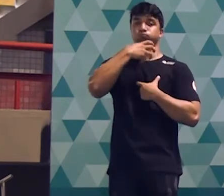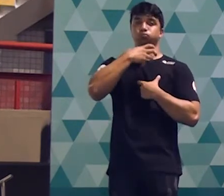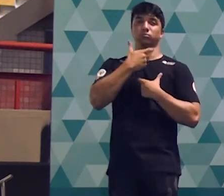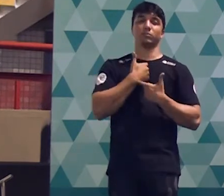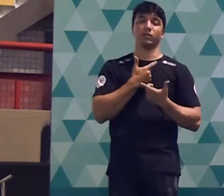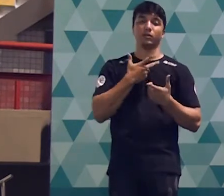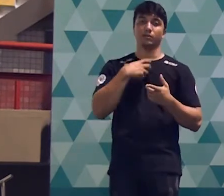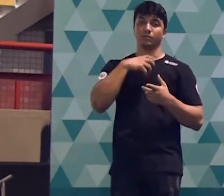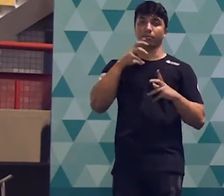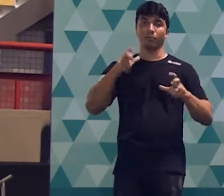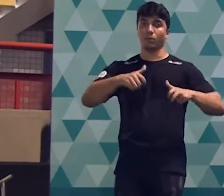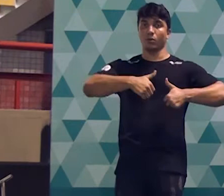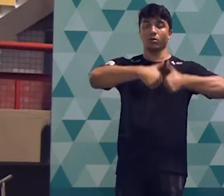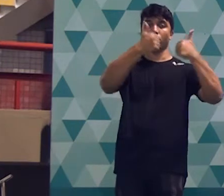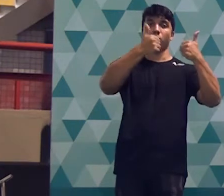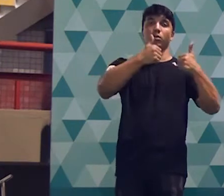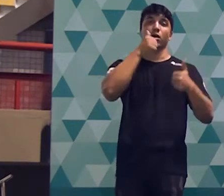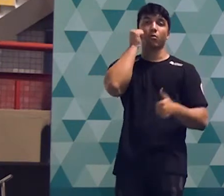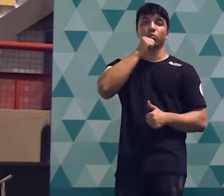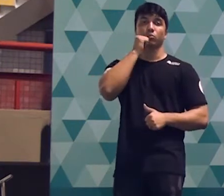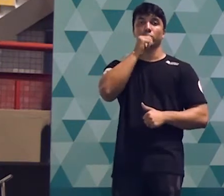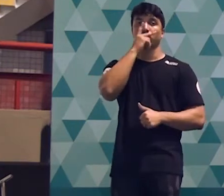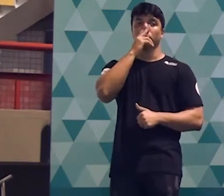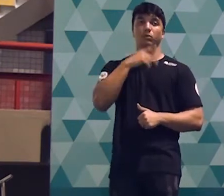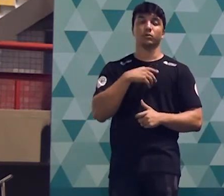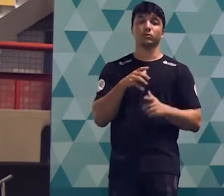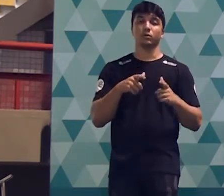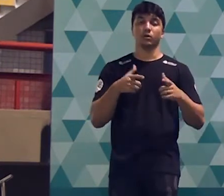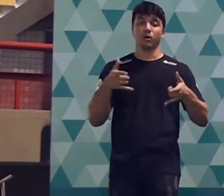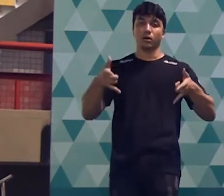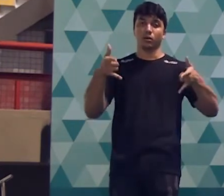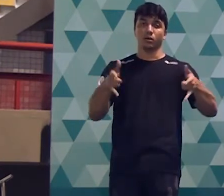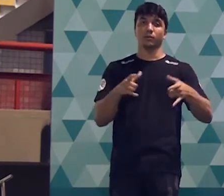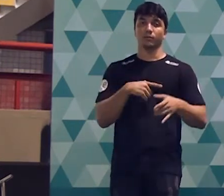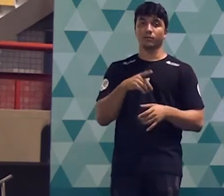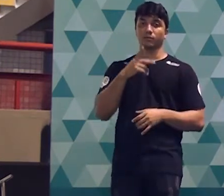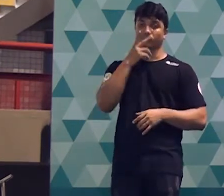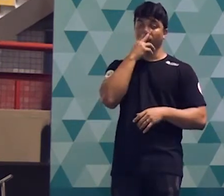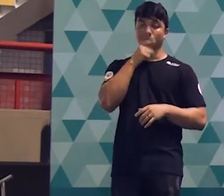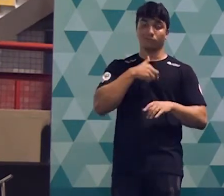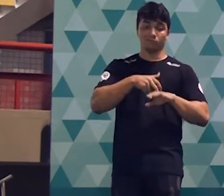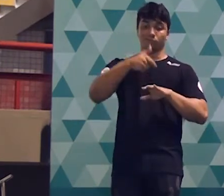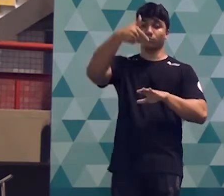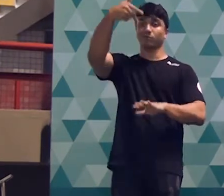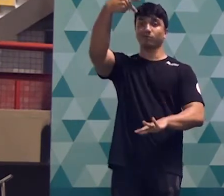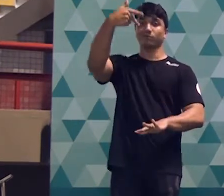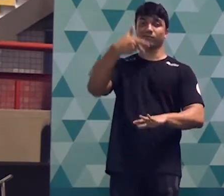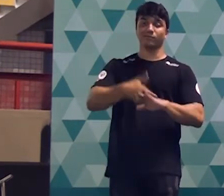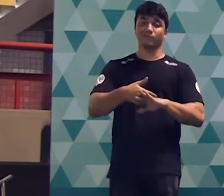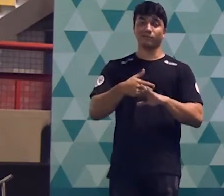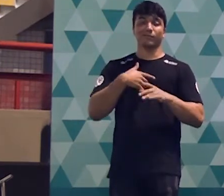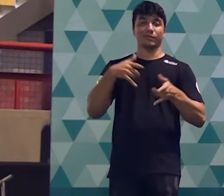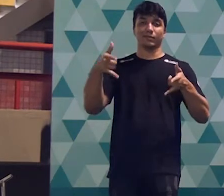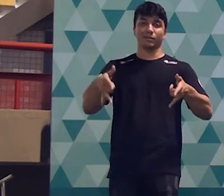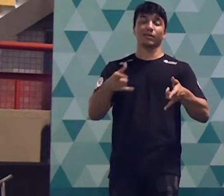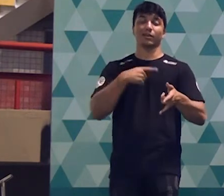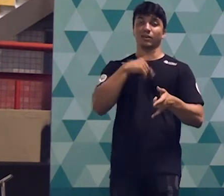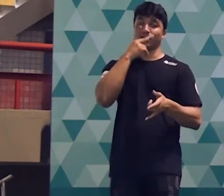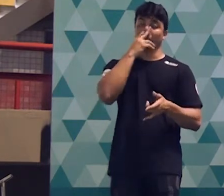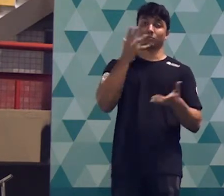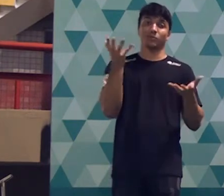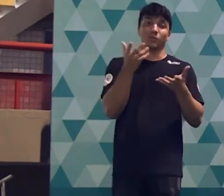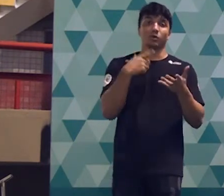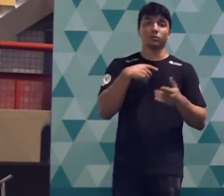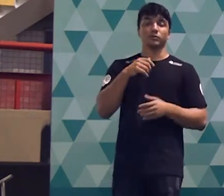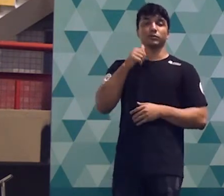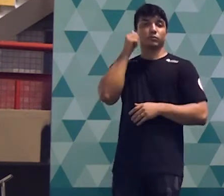mais redonda, melhor. Era a mulher que enchia uma cama, que o homem fazia carreira e dizia, lá vou eu, bufo, né? Quer dizer, hoje, pessoal,